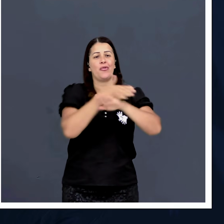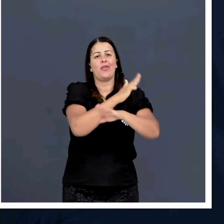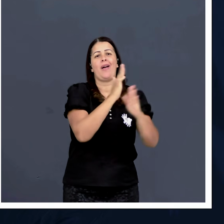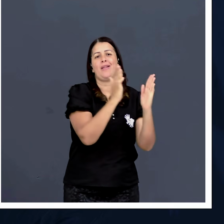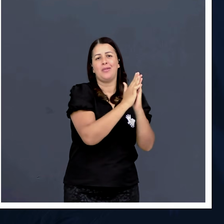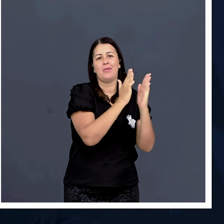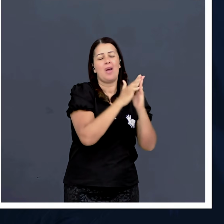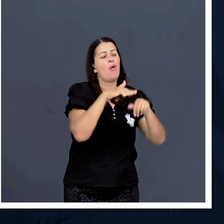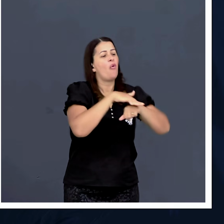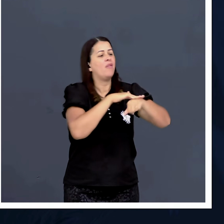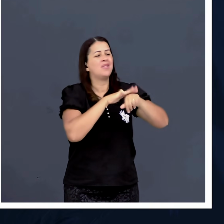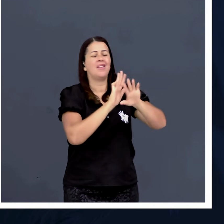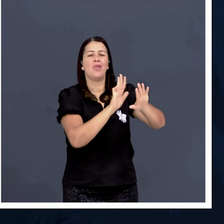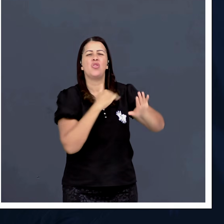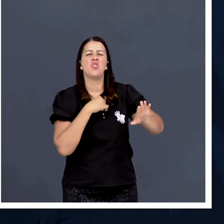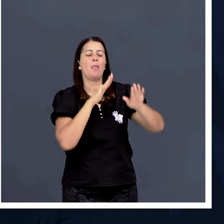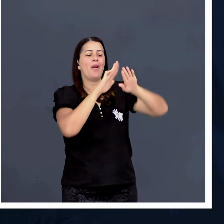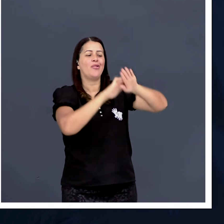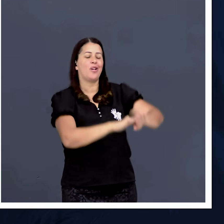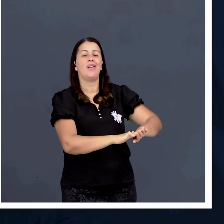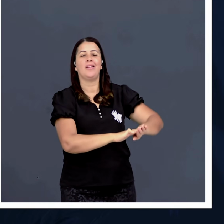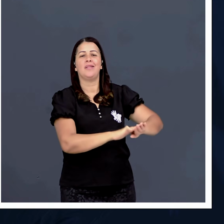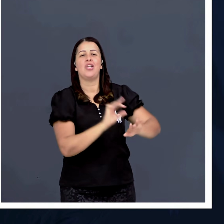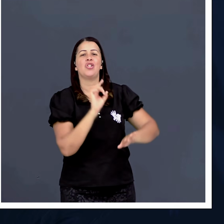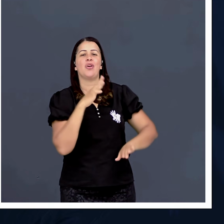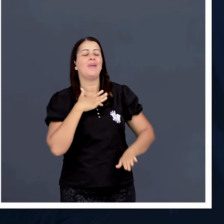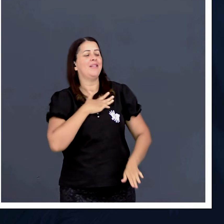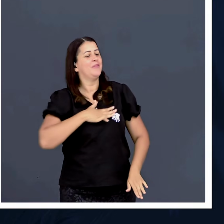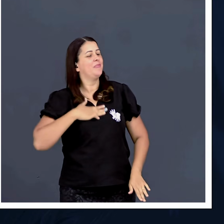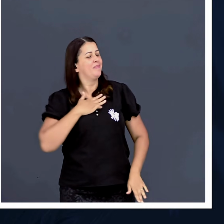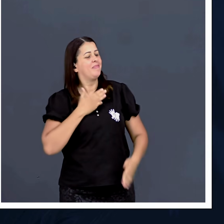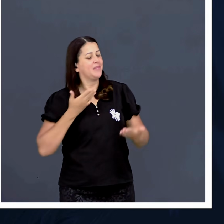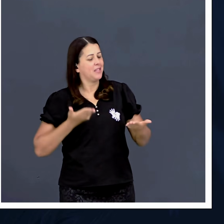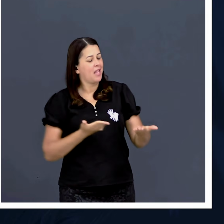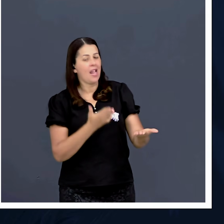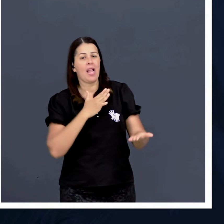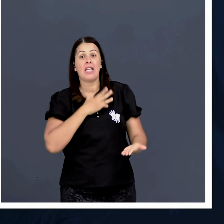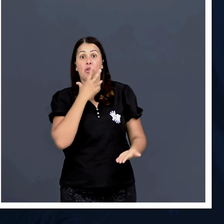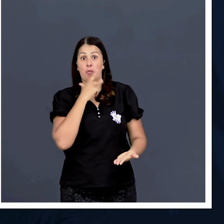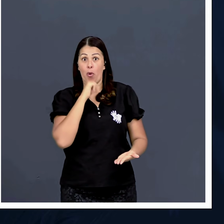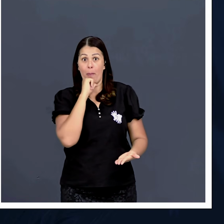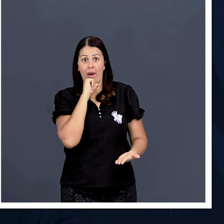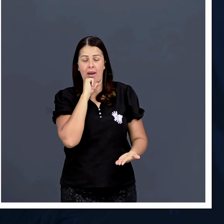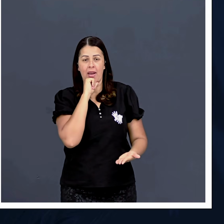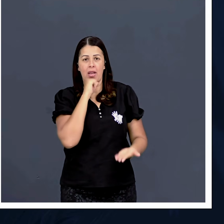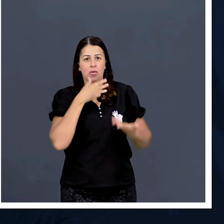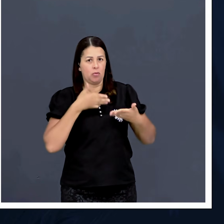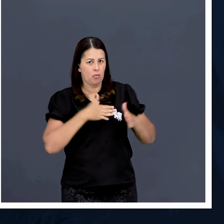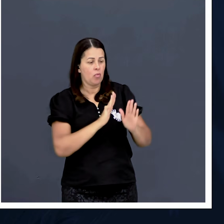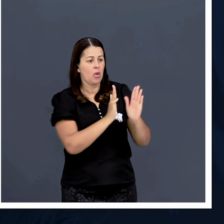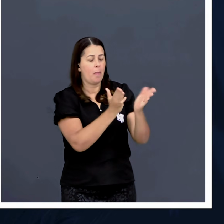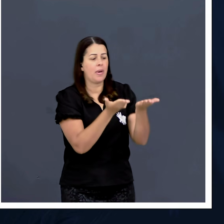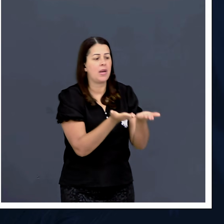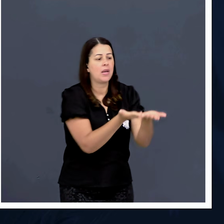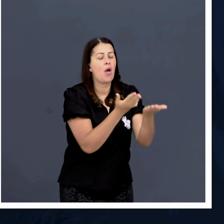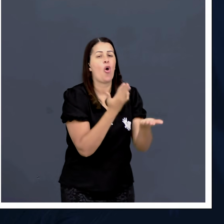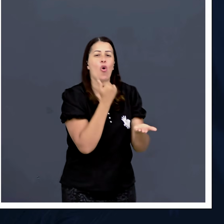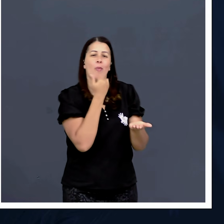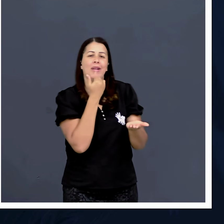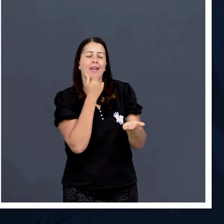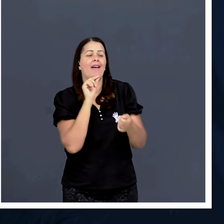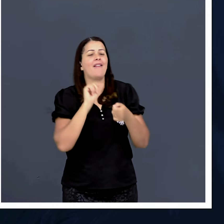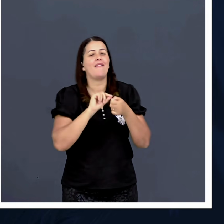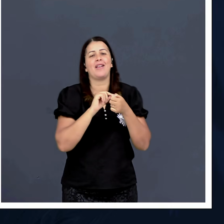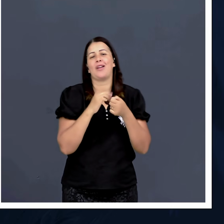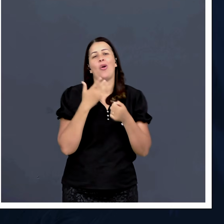conversar. Às vezes é só para estar ali. Só pelo prazer de estar na casa do meu Pai. Às vezes comer uma comidinha que ele faz que é uma